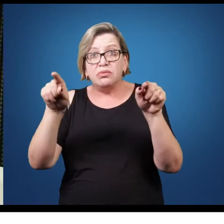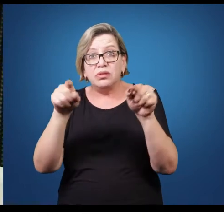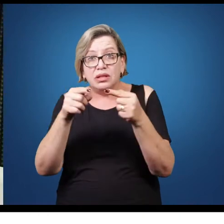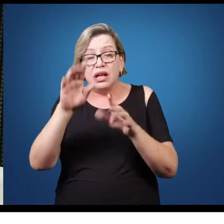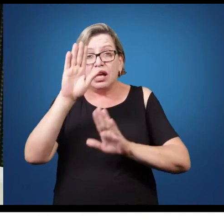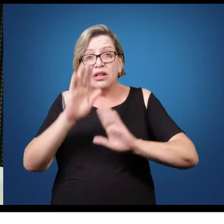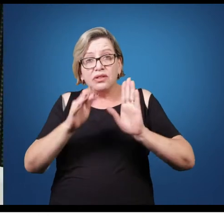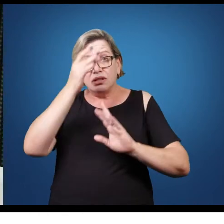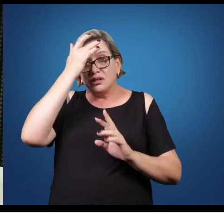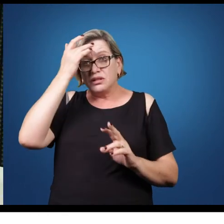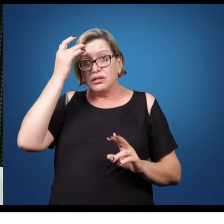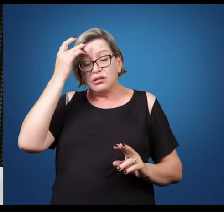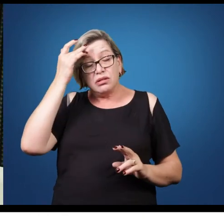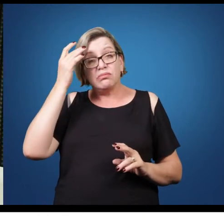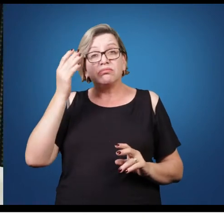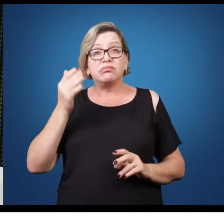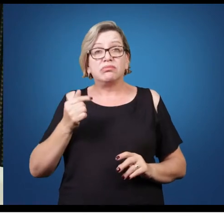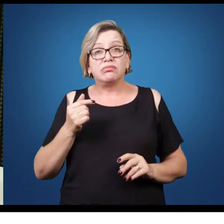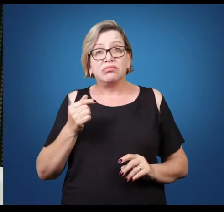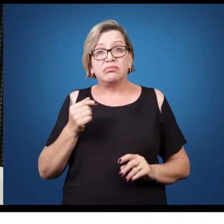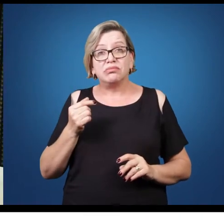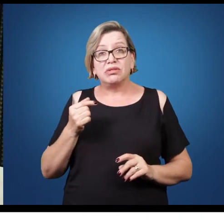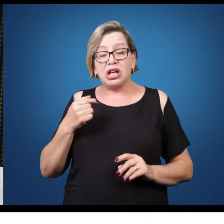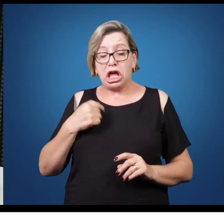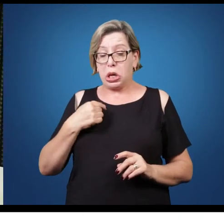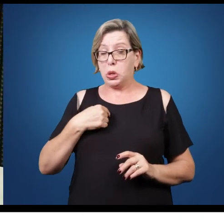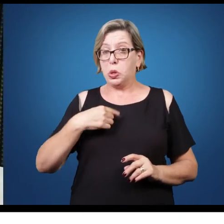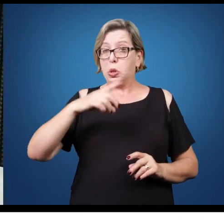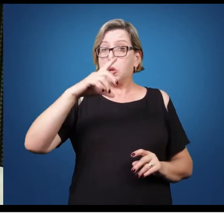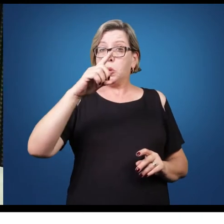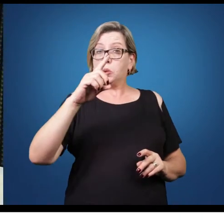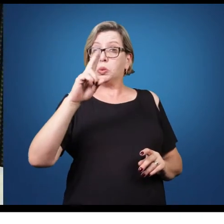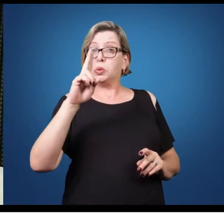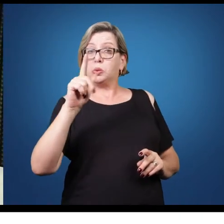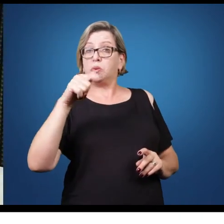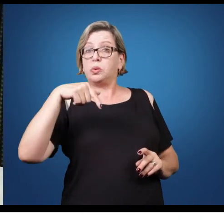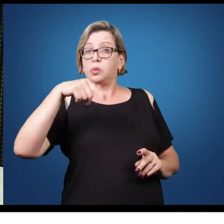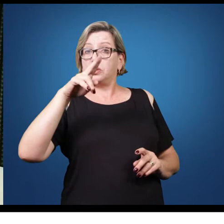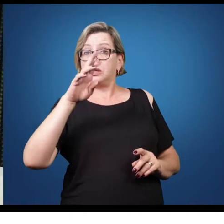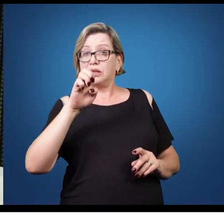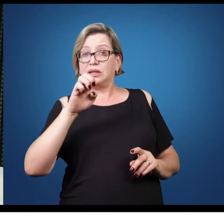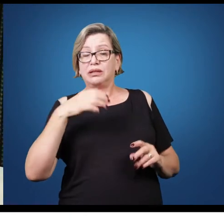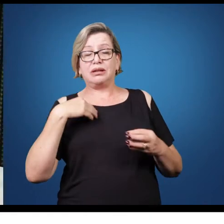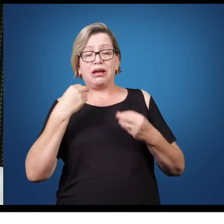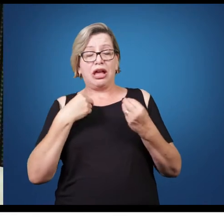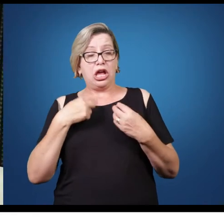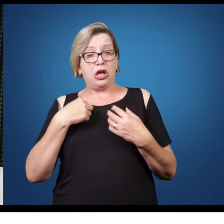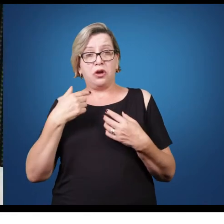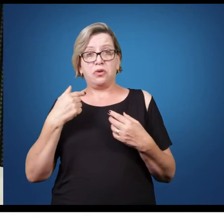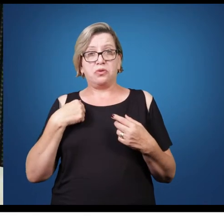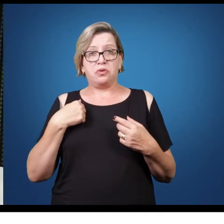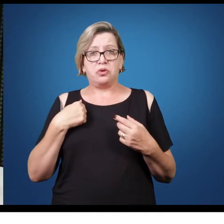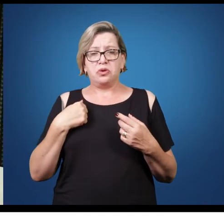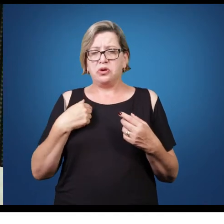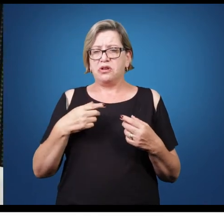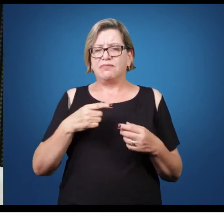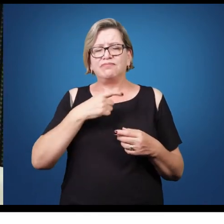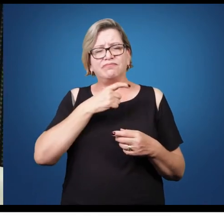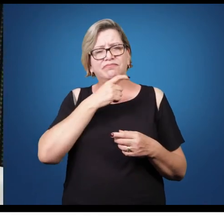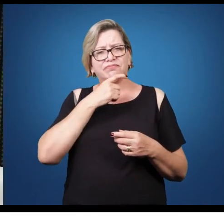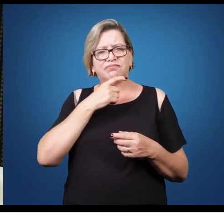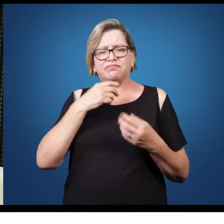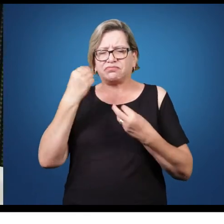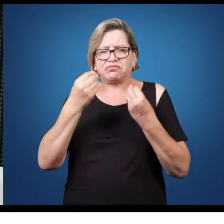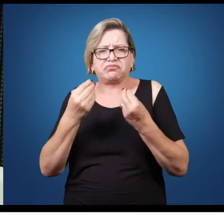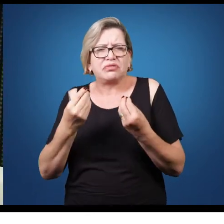a eu sou o do quintal com o edital a rosa bulls que eu estou aqui embaixador da rússia na